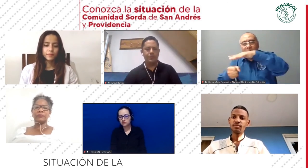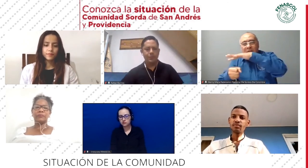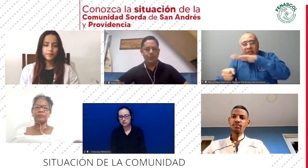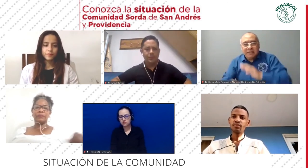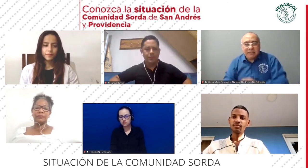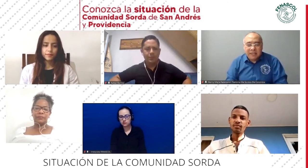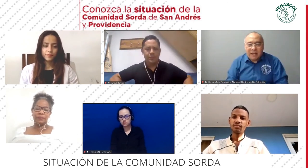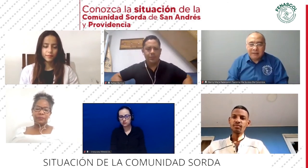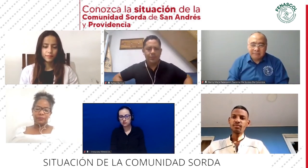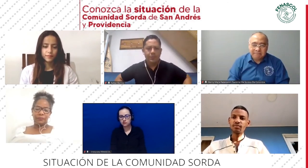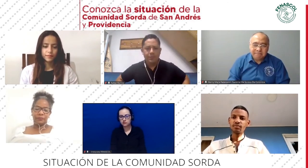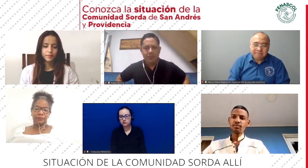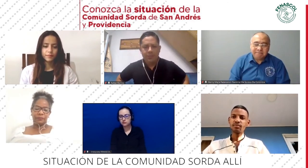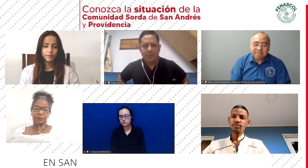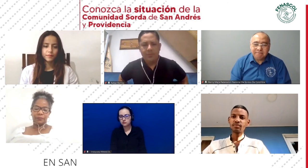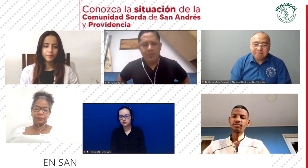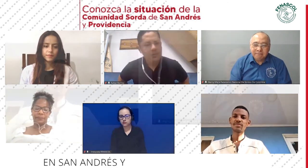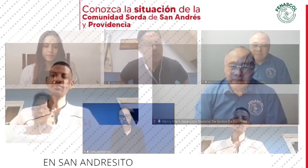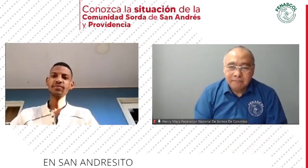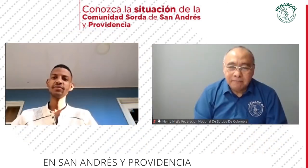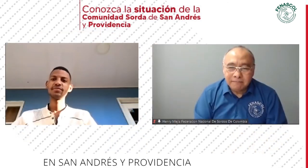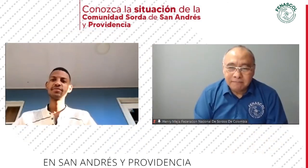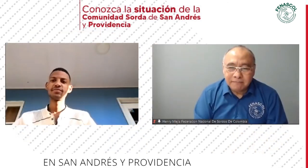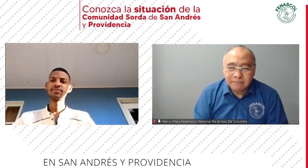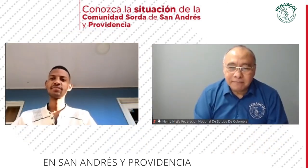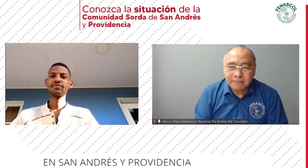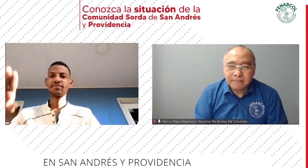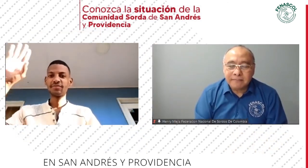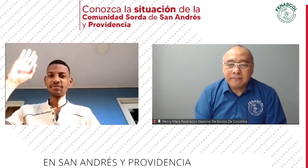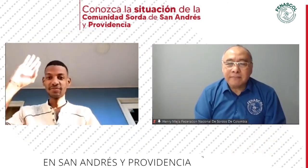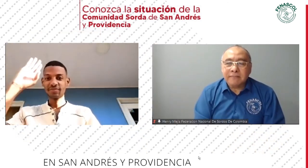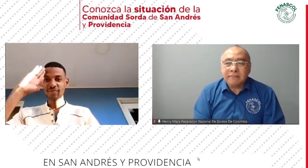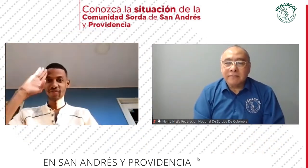comunidad sorda allí en san andrés y providencia